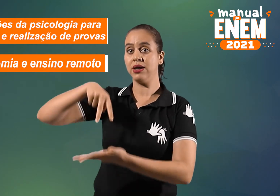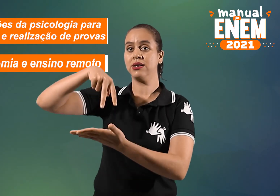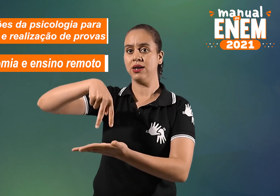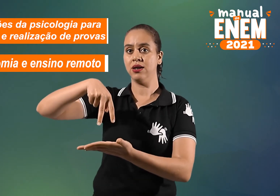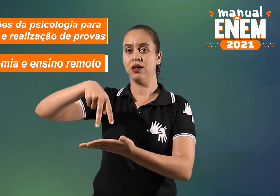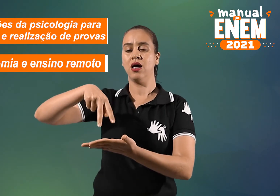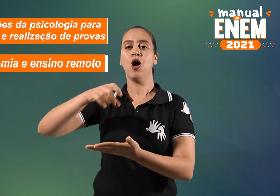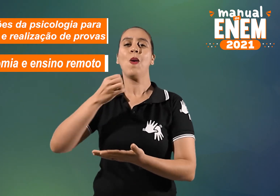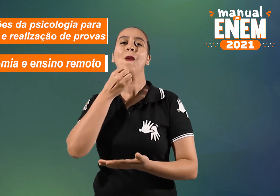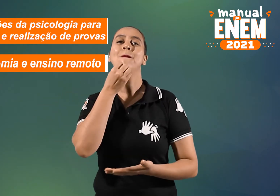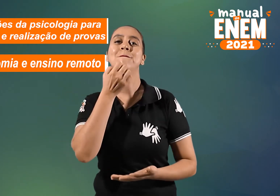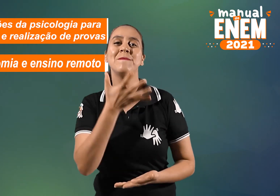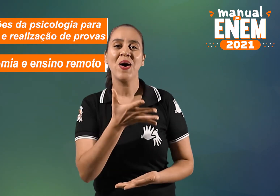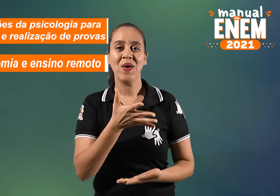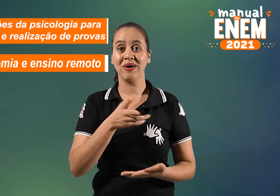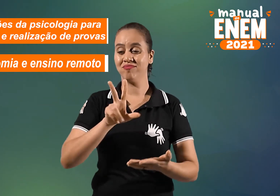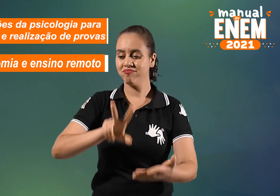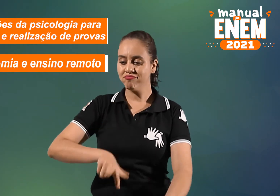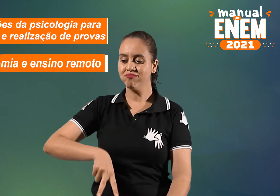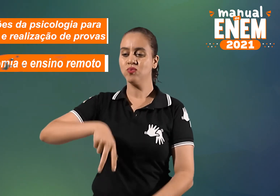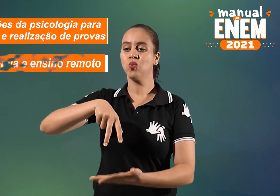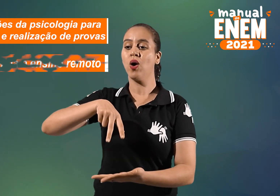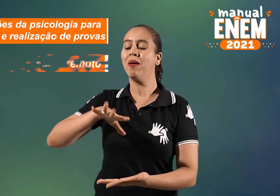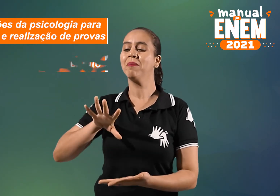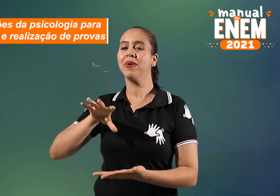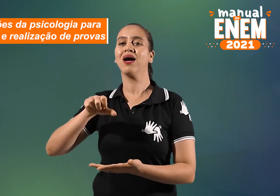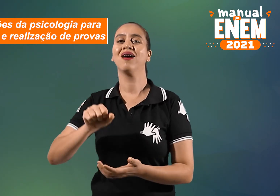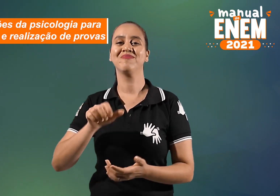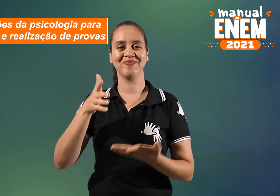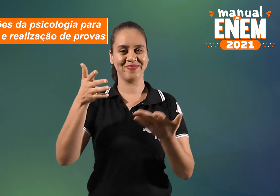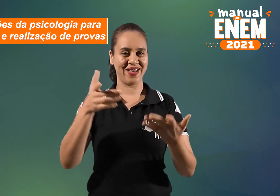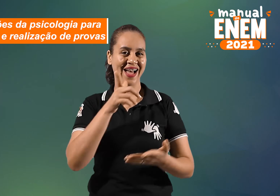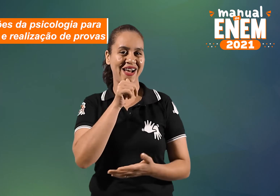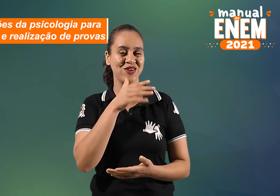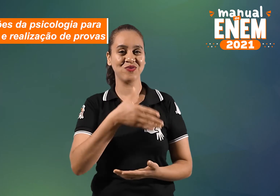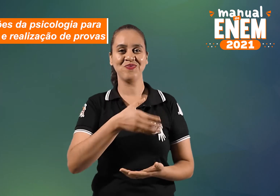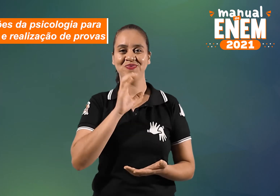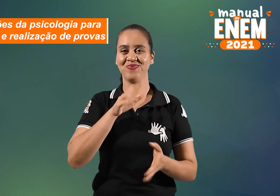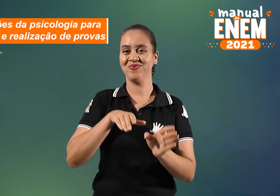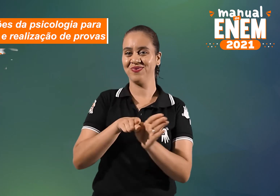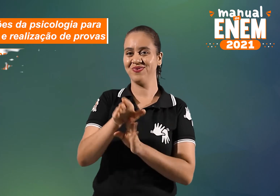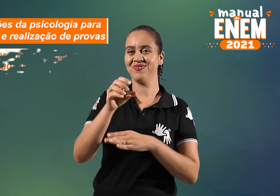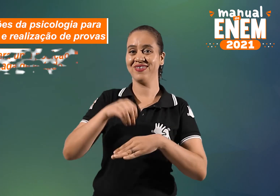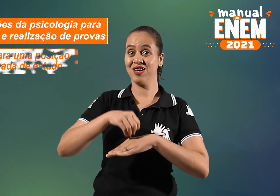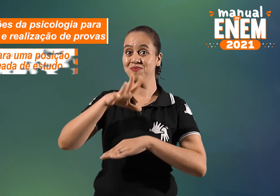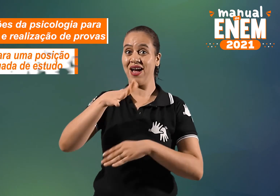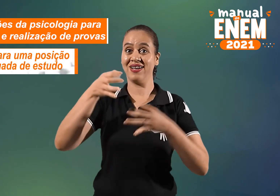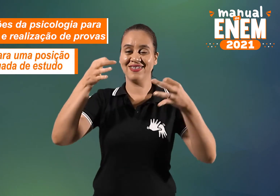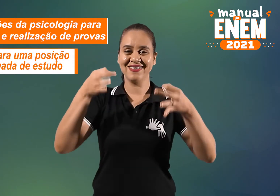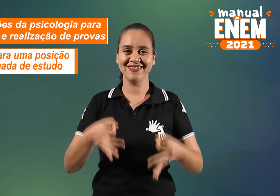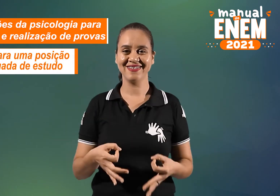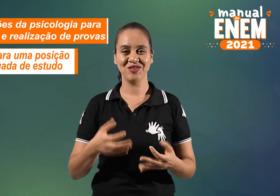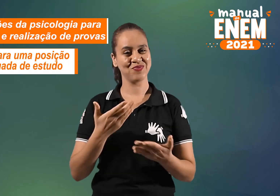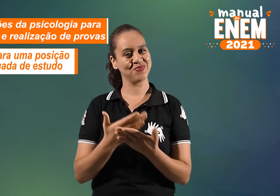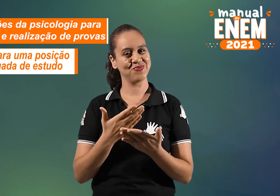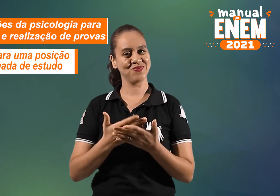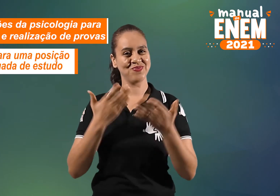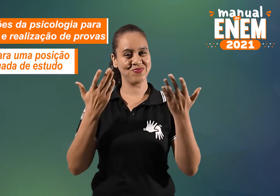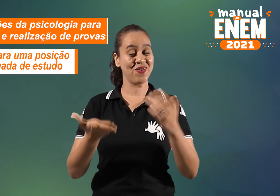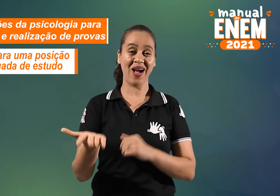se levantar, assim já é uma boa oportunidade de se movimentar e alongar. Dicas para uma posição adequada de